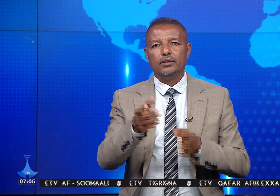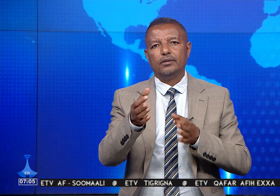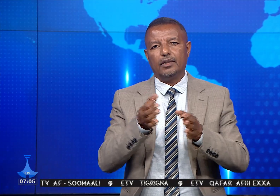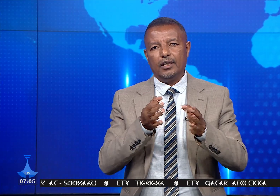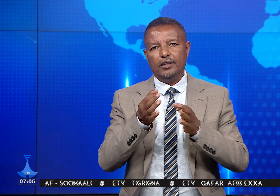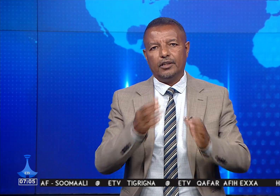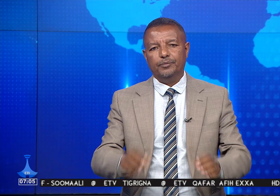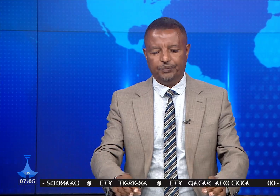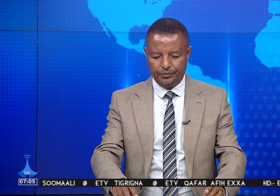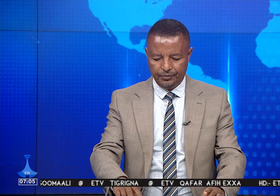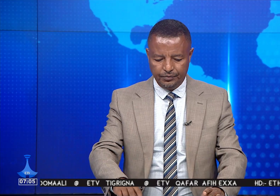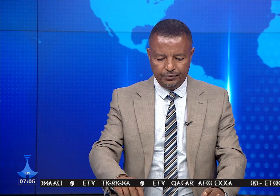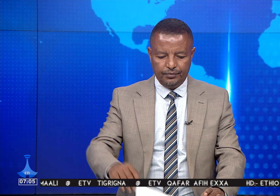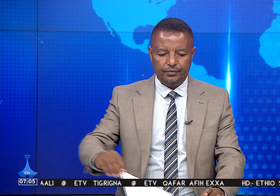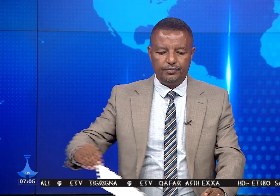መሆኑን ተገለጸ።